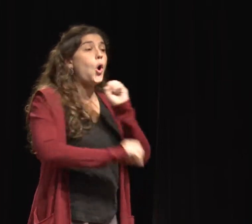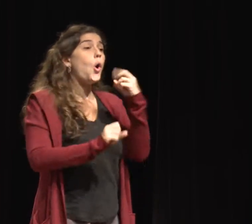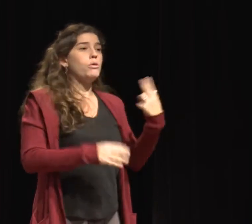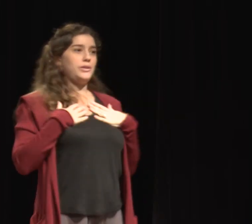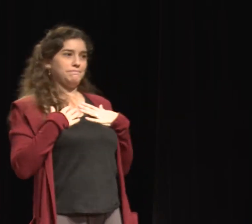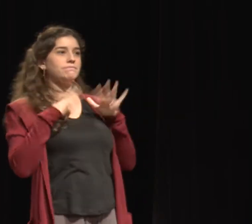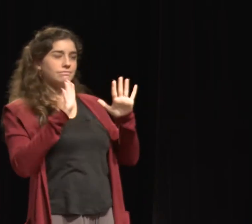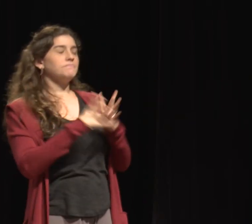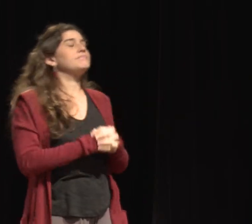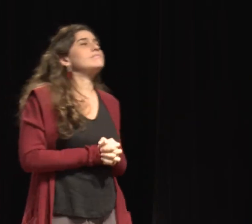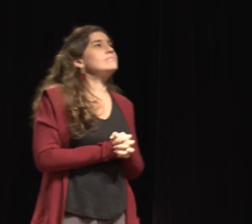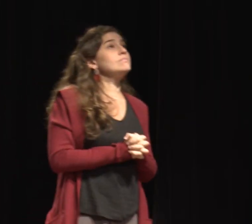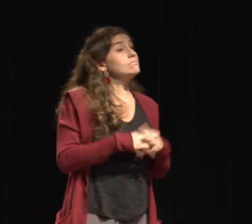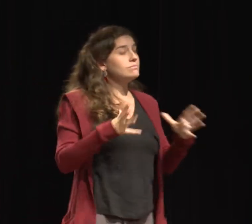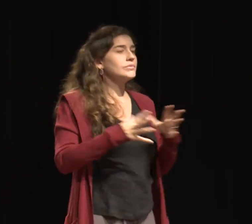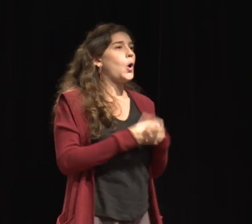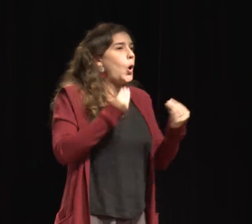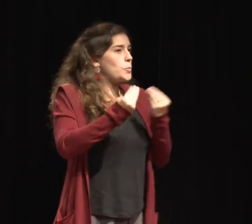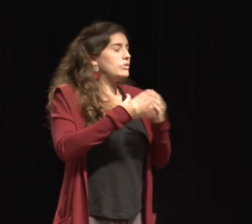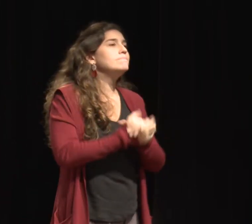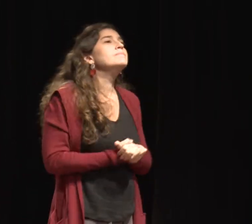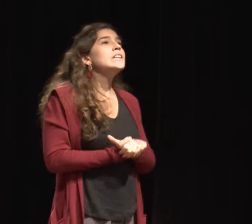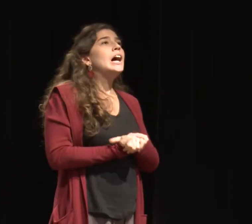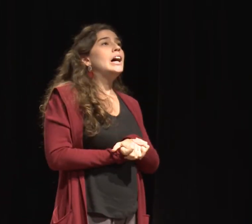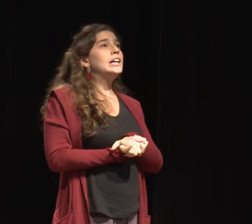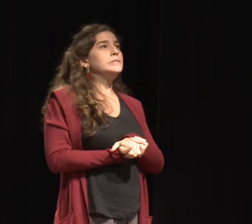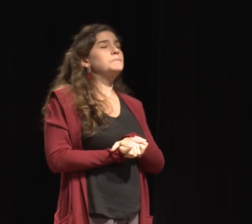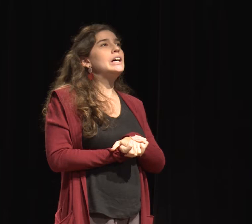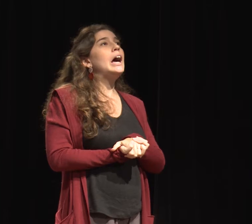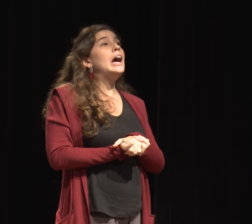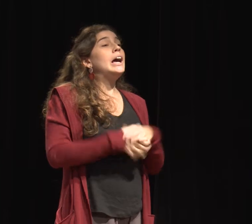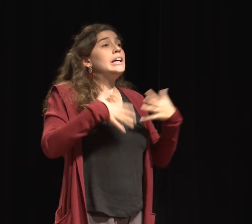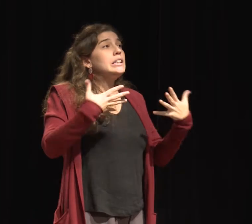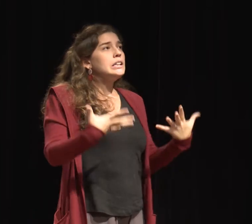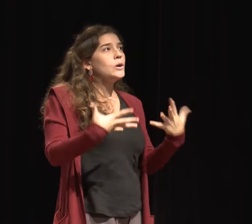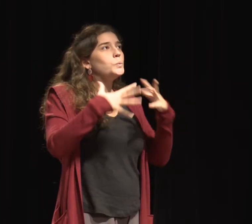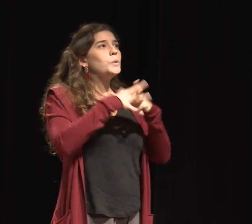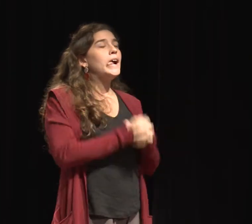Então, o problema seria o aluno ou eu. E como que seria isso? Então,